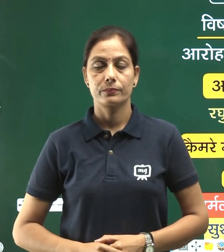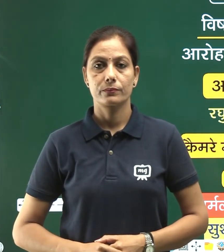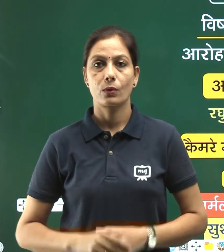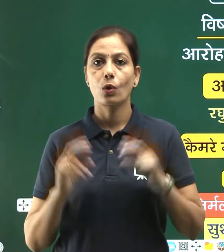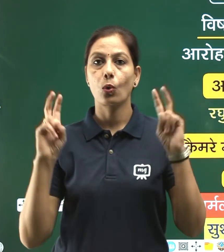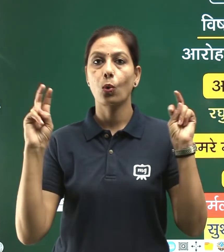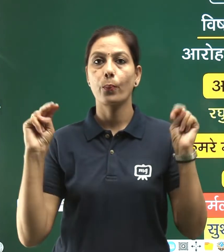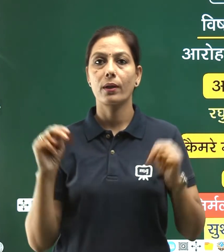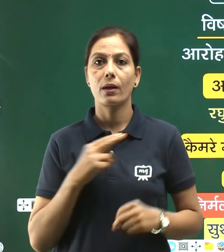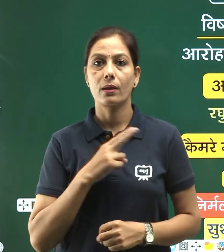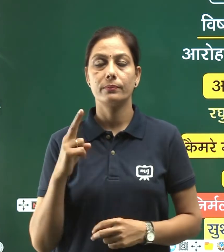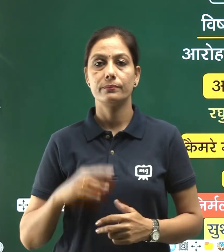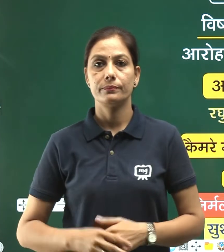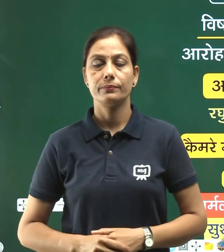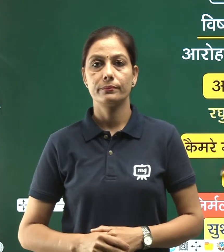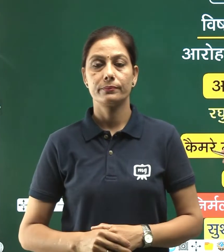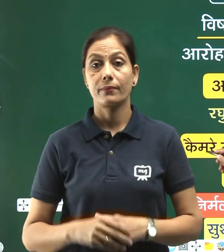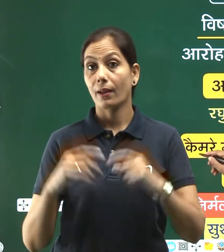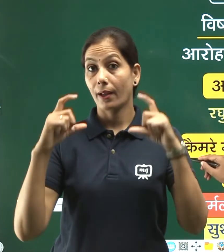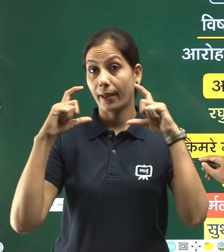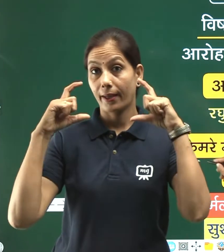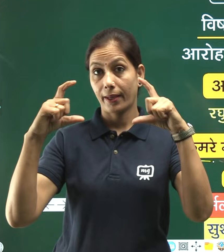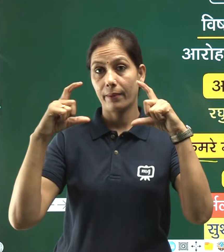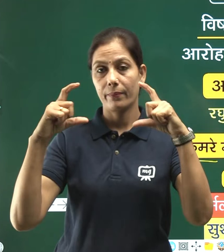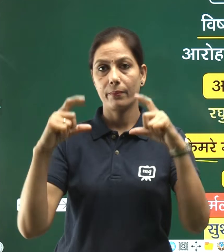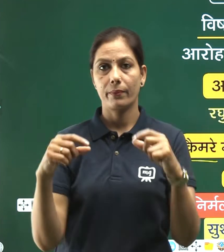अध्याय का नाम कैमरे में बंद